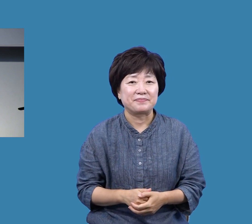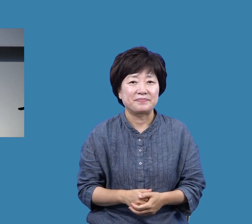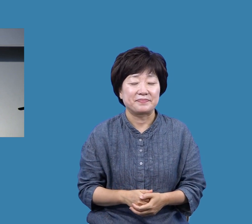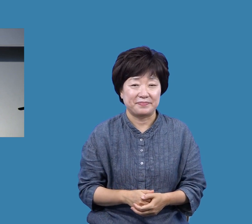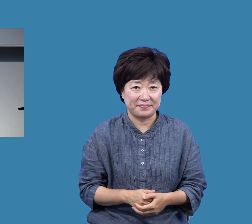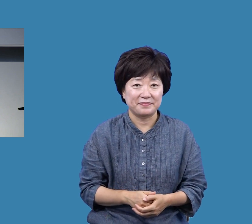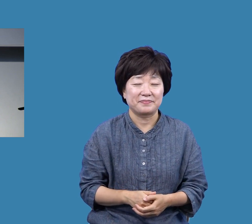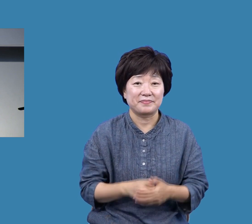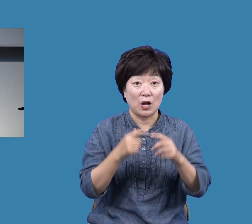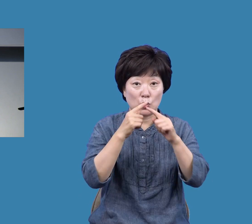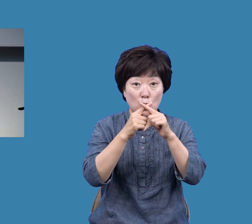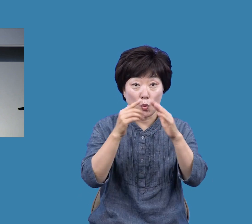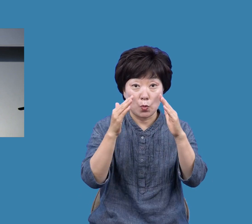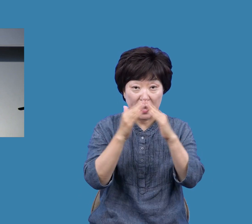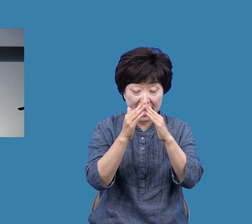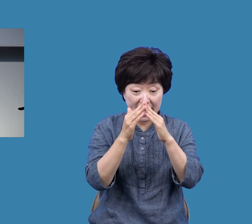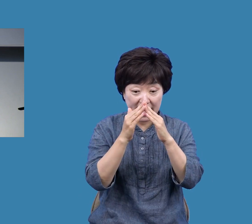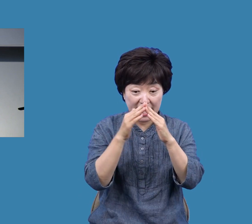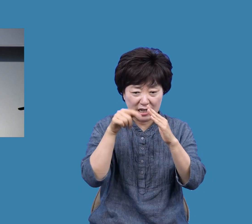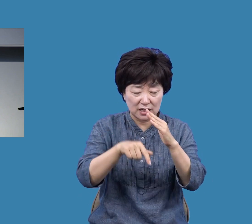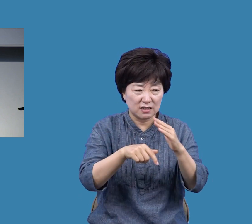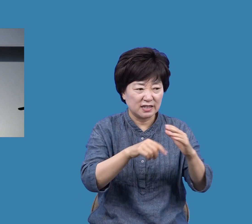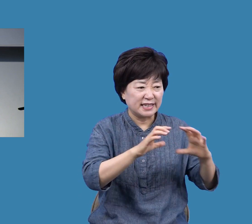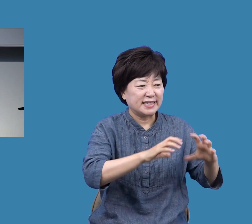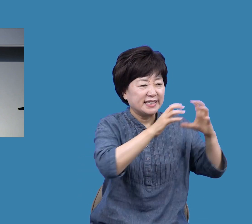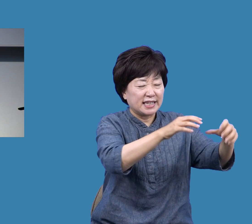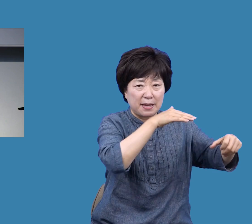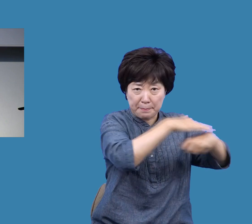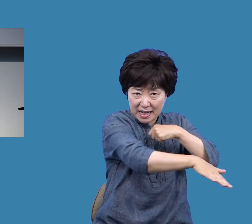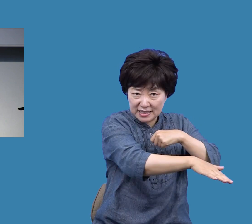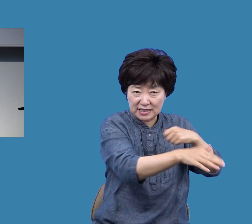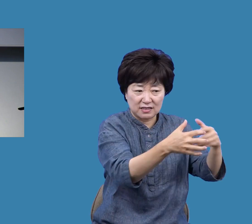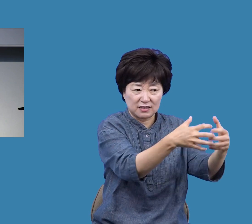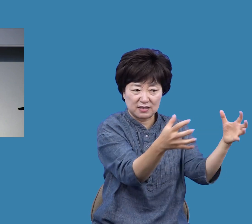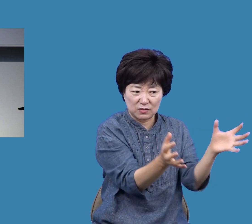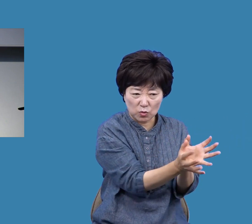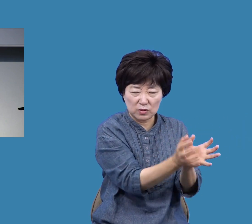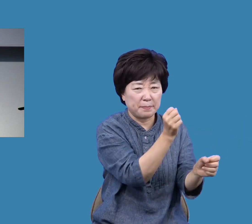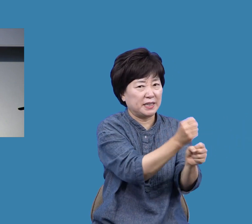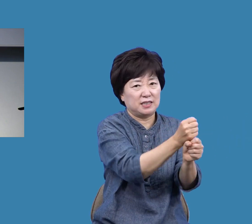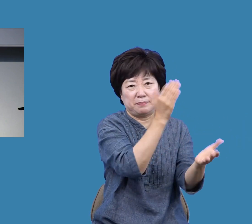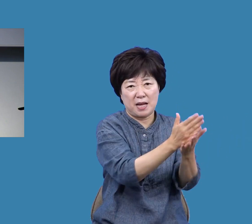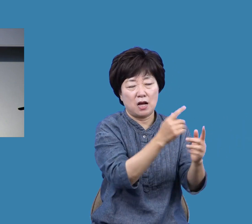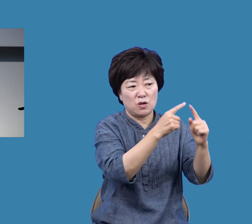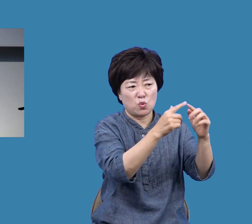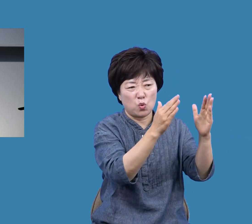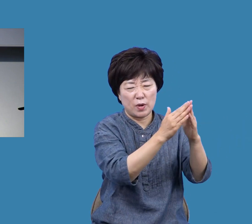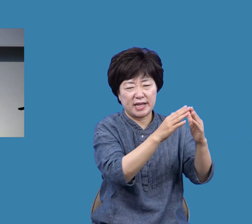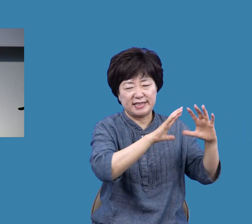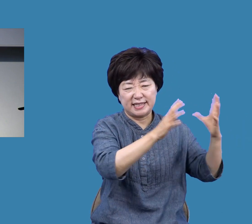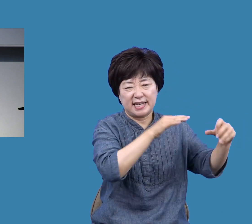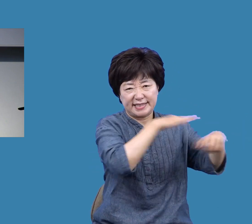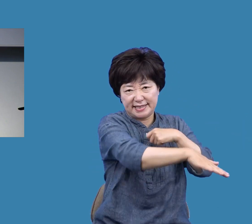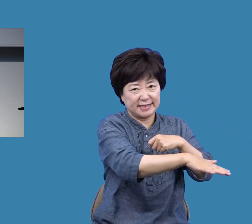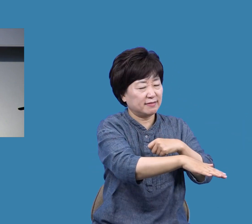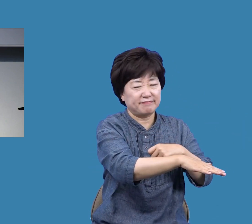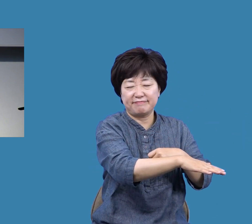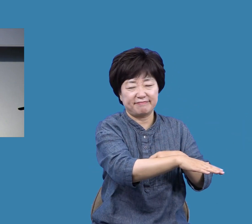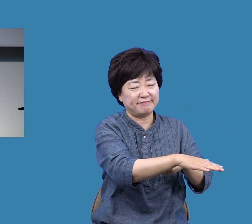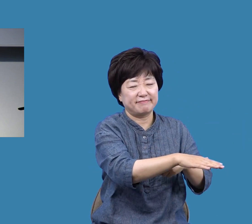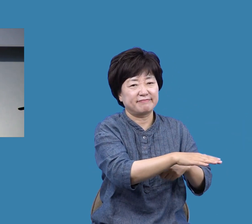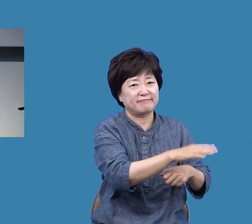그래서 여러분, 교회를 세속 공동체로 만들면 안 돼요. 교회는 절대로 세속 공동체가 되면 안 됩니다.